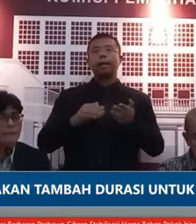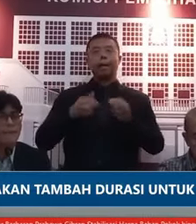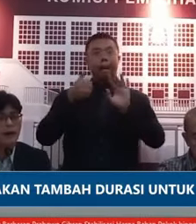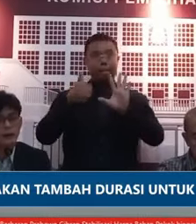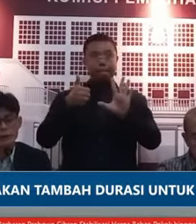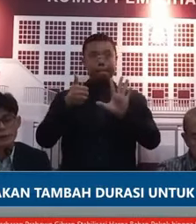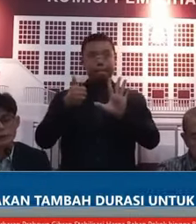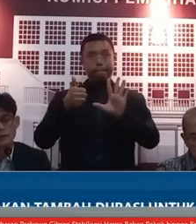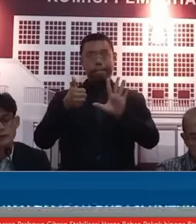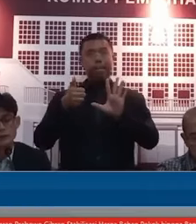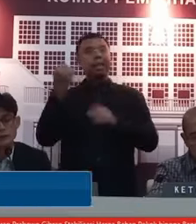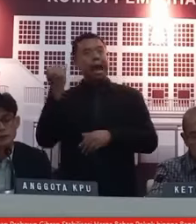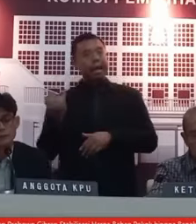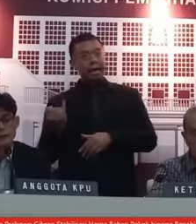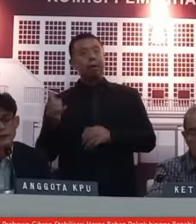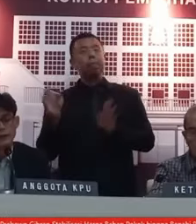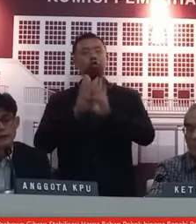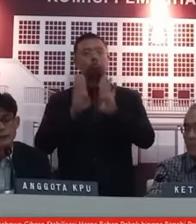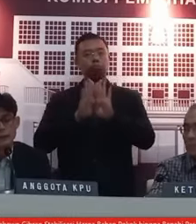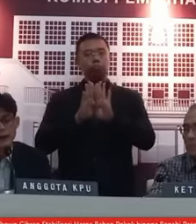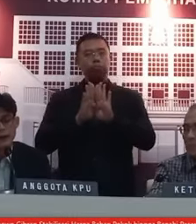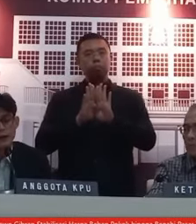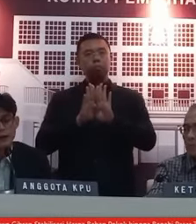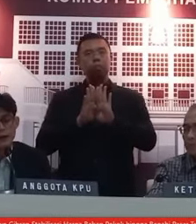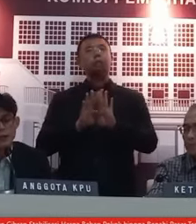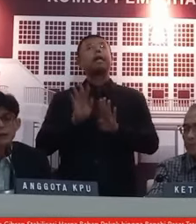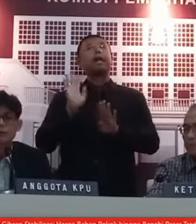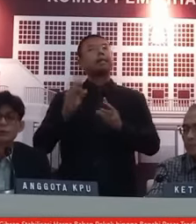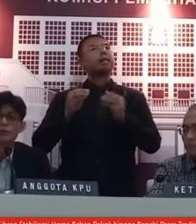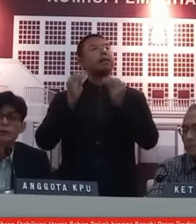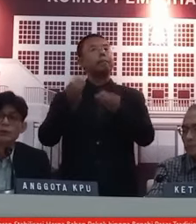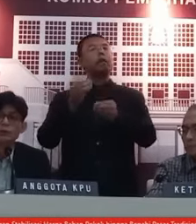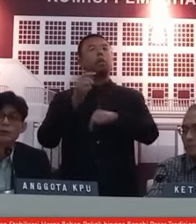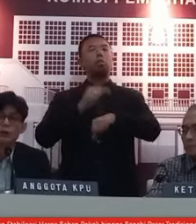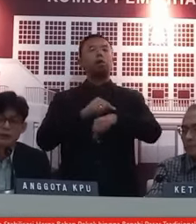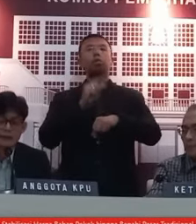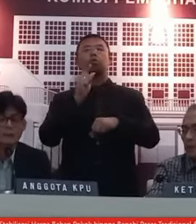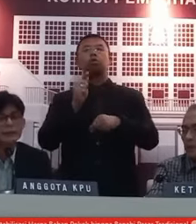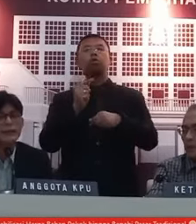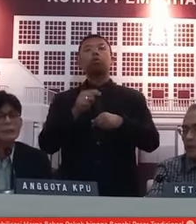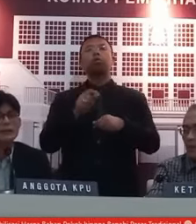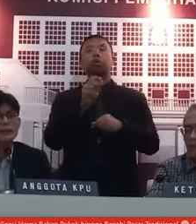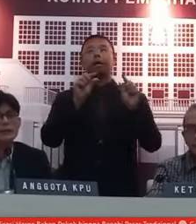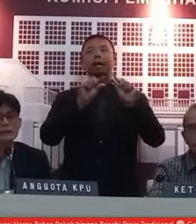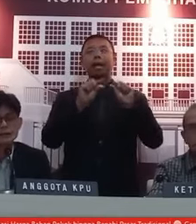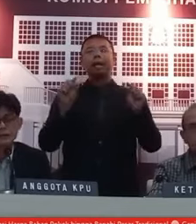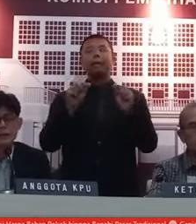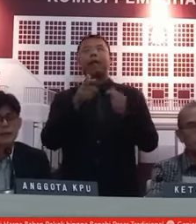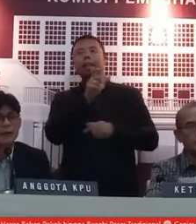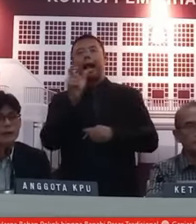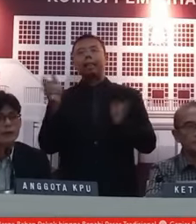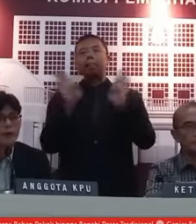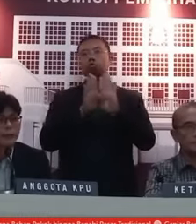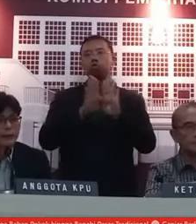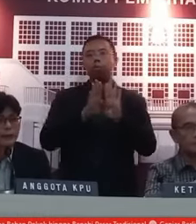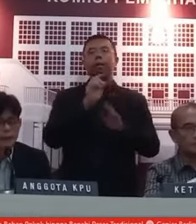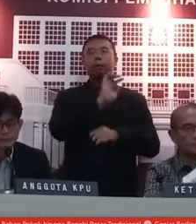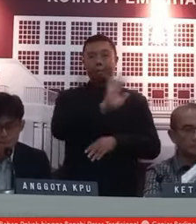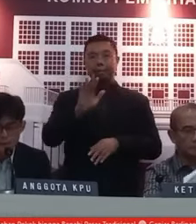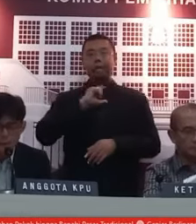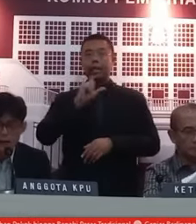ke-6 atau penutup, maka alokasi waktu untuk closing statement dari masing-masing